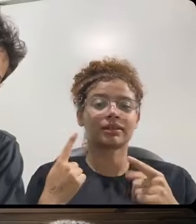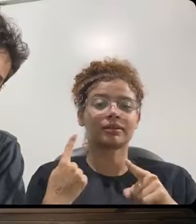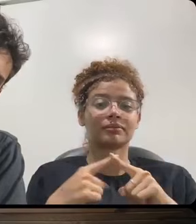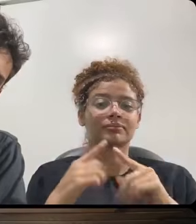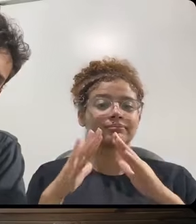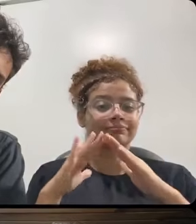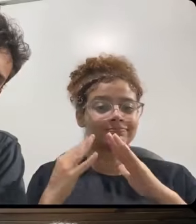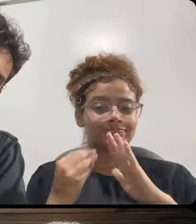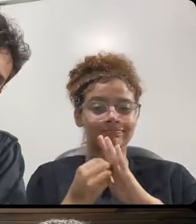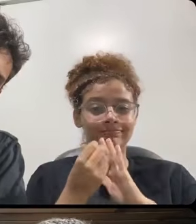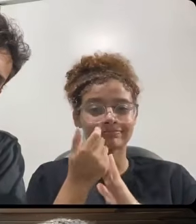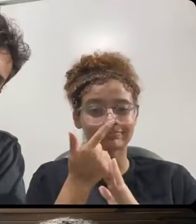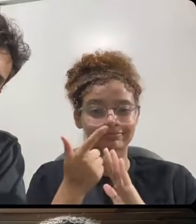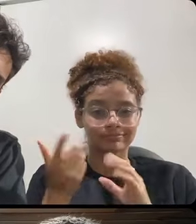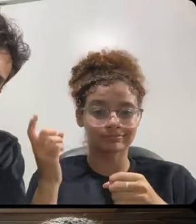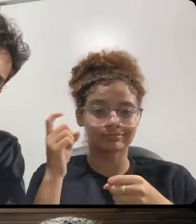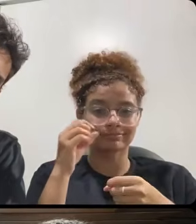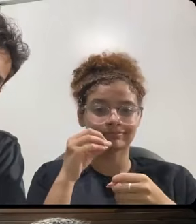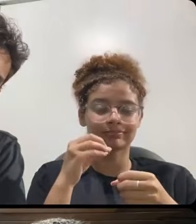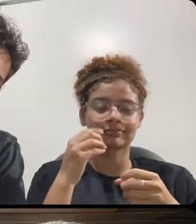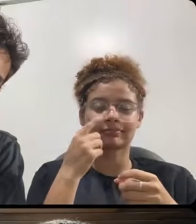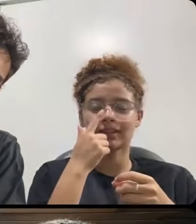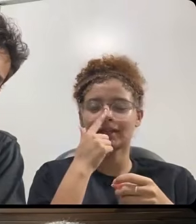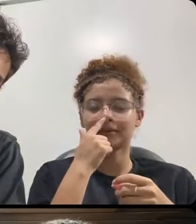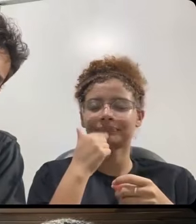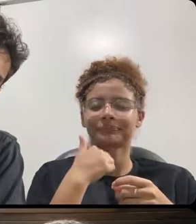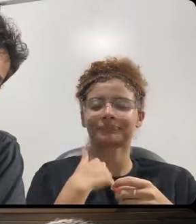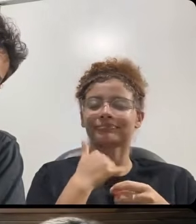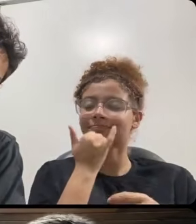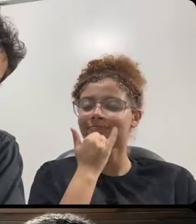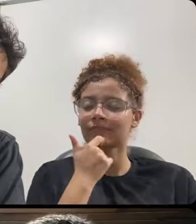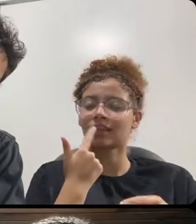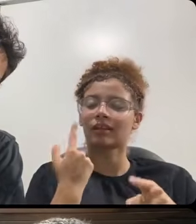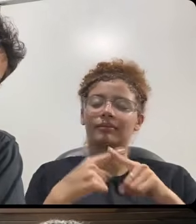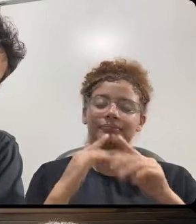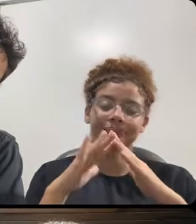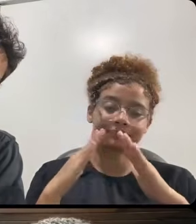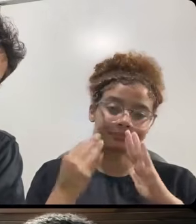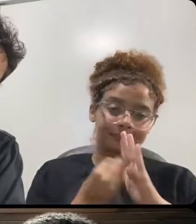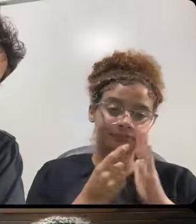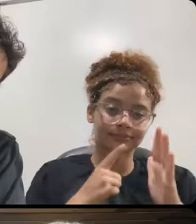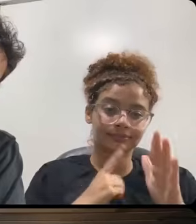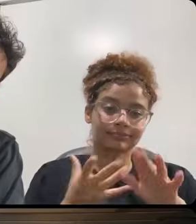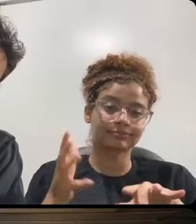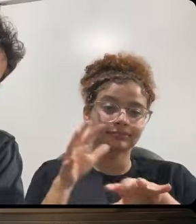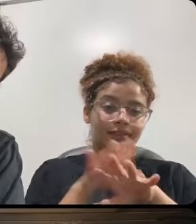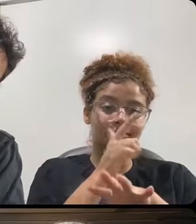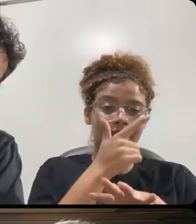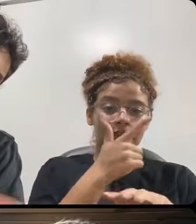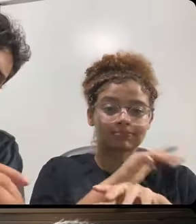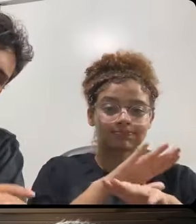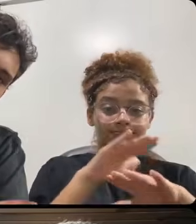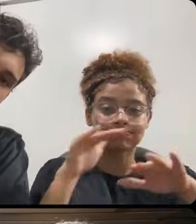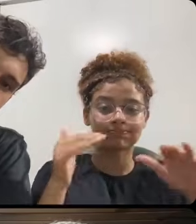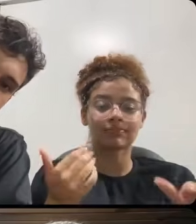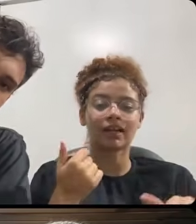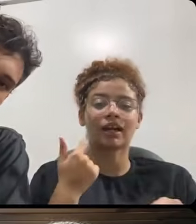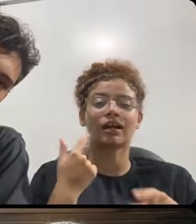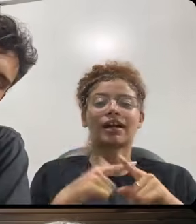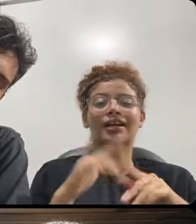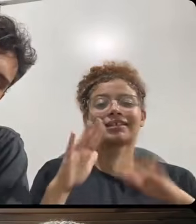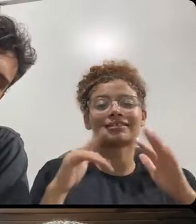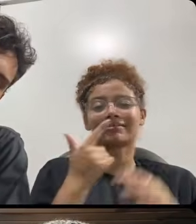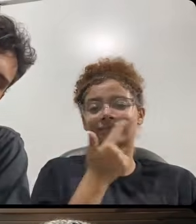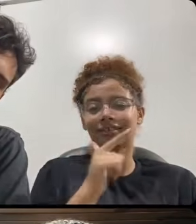incluir. A igreja não tem que excluir. Jesus não coloca acepção de pessoas. Temos que incluir. Quem sabe por falta de conhecimento